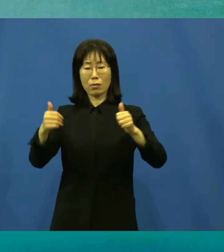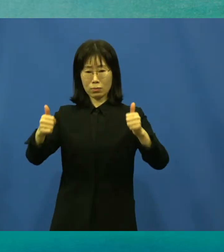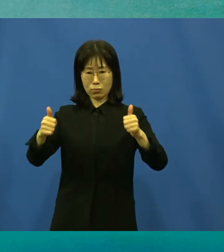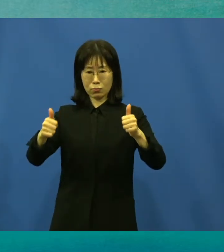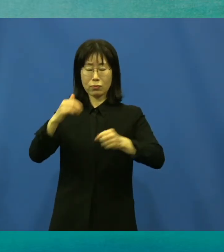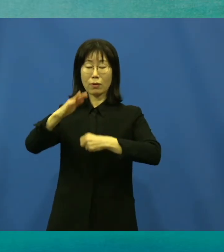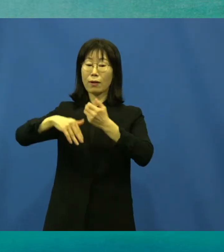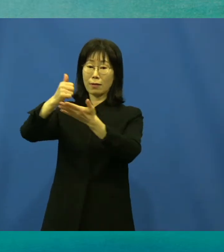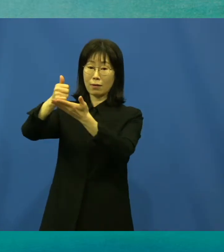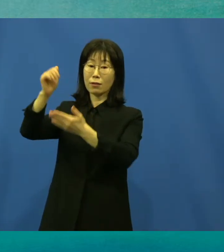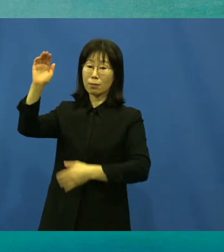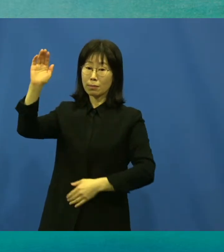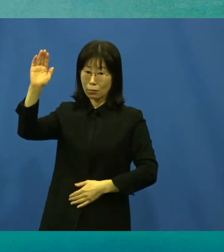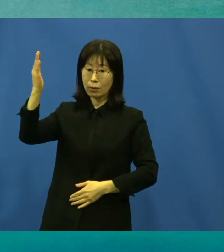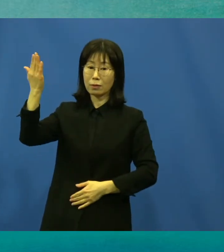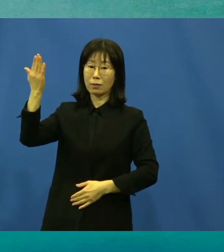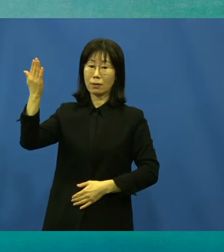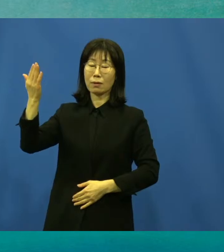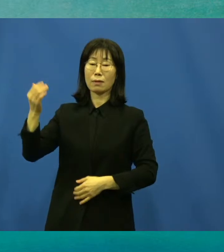많습니다.